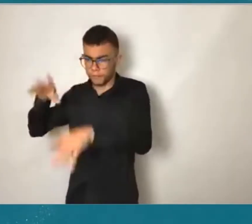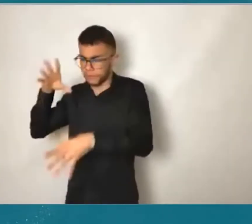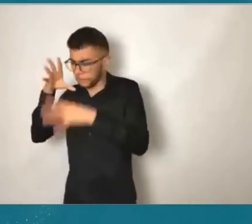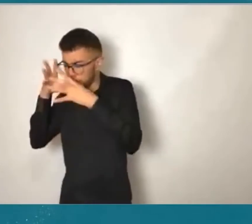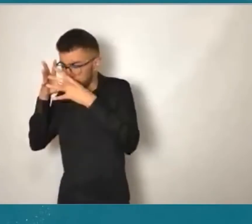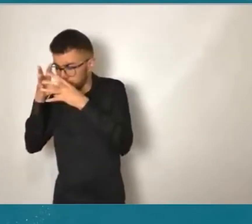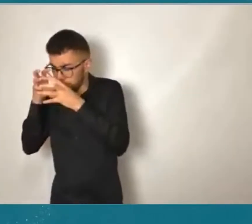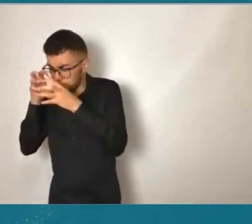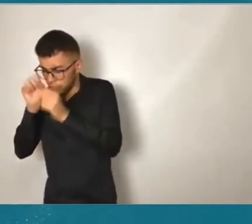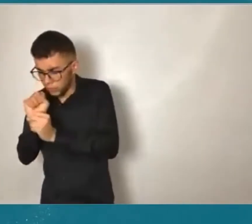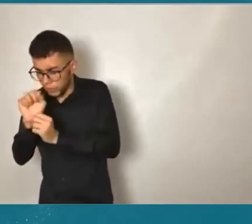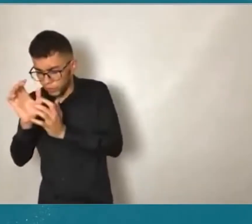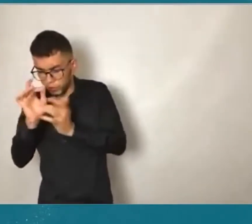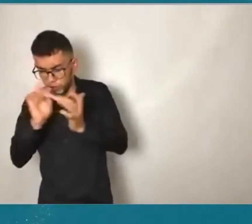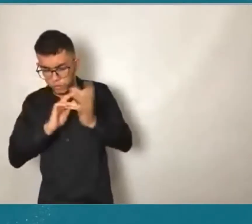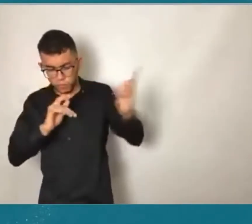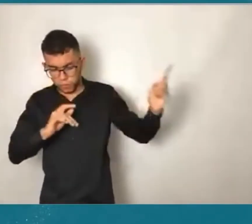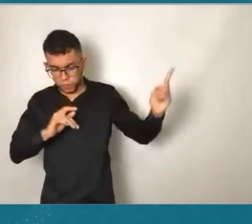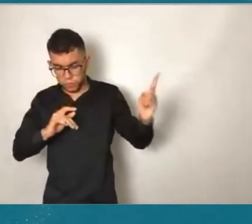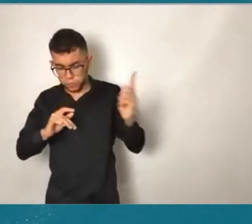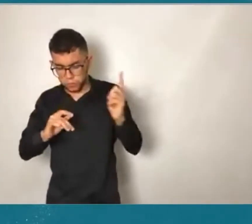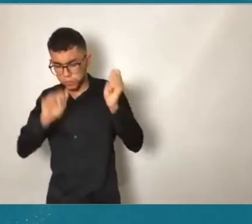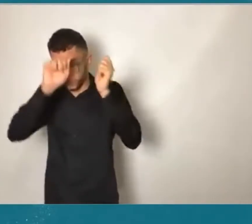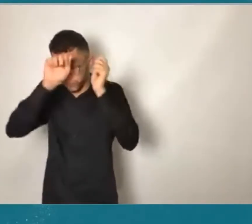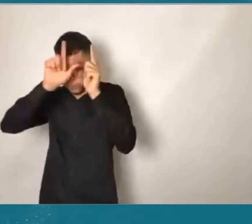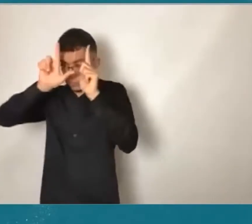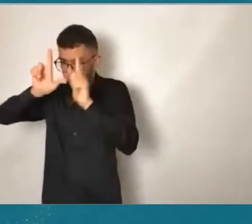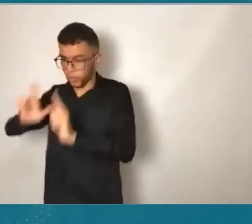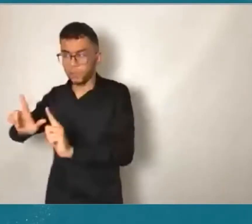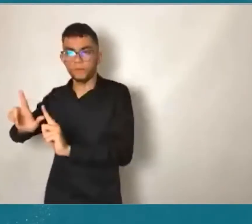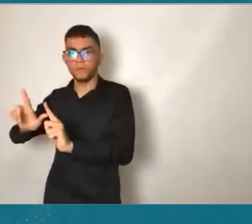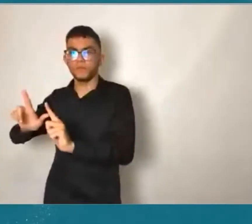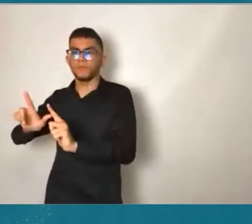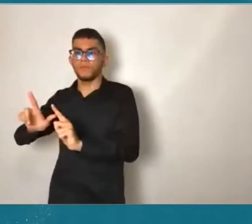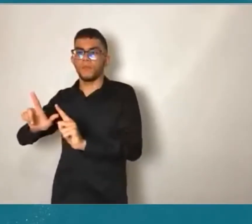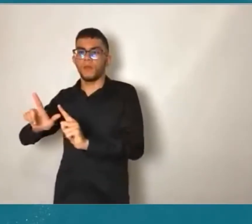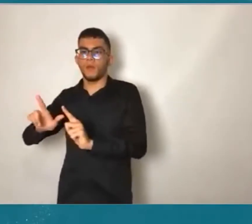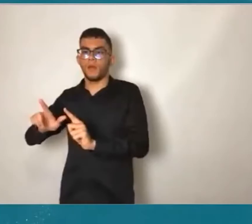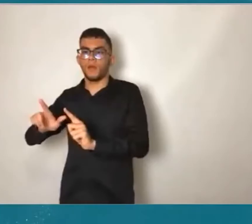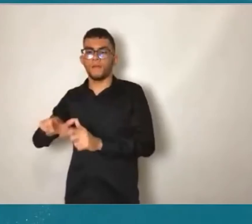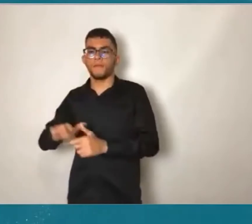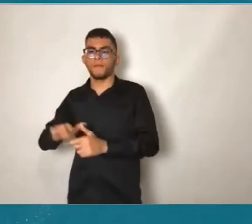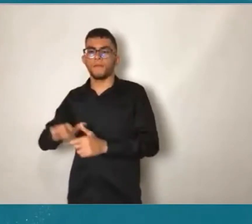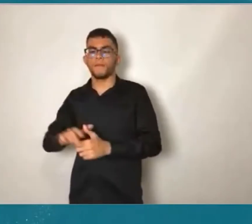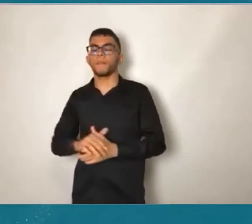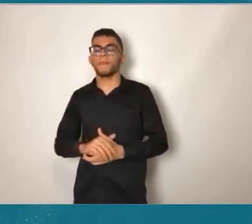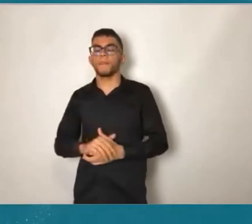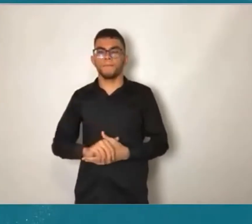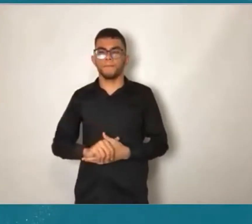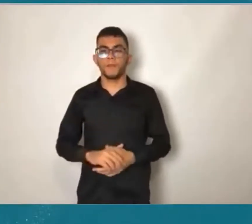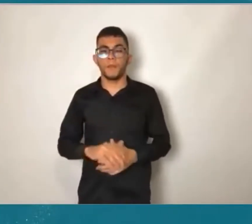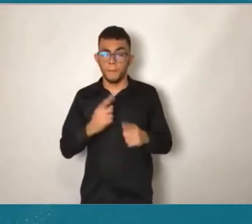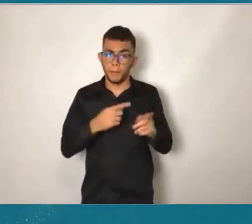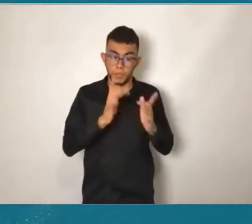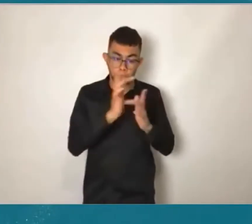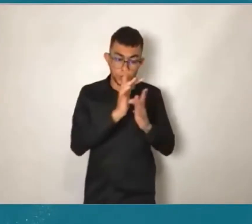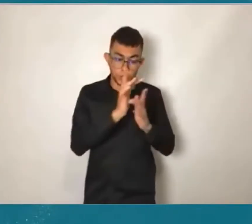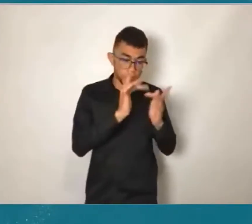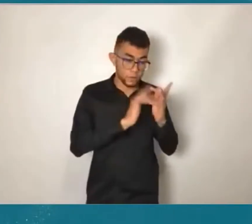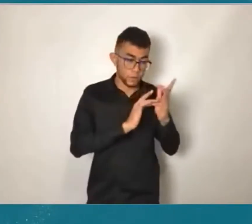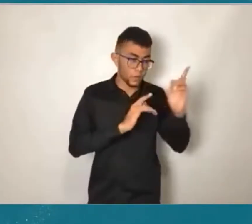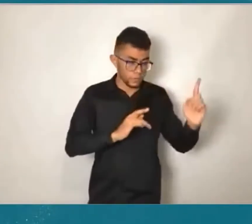com uma navalha alugada do outro lado do rio, a saber, por meio do rei da Síria, vai raspar a tua cabeça, raspar